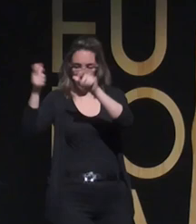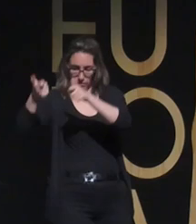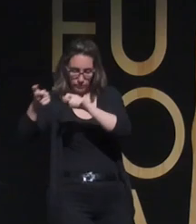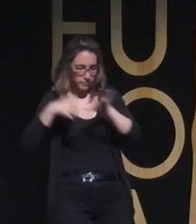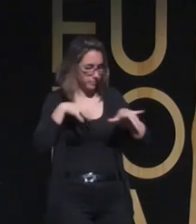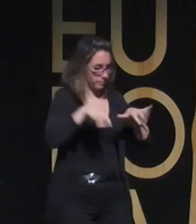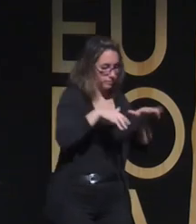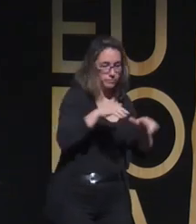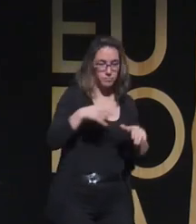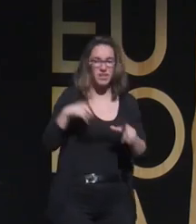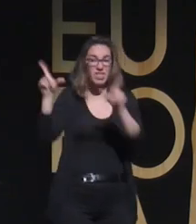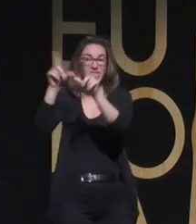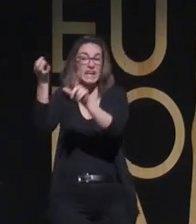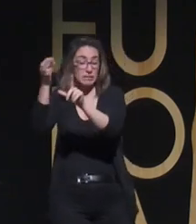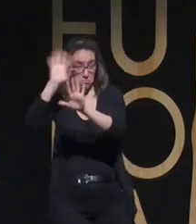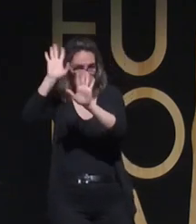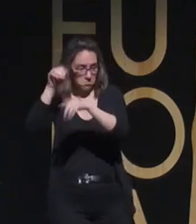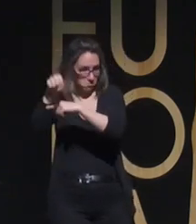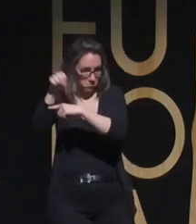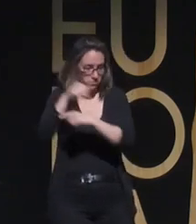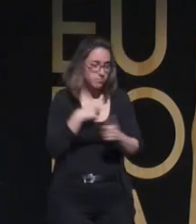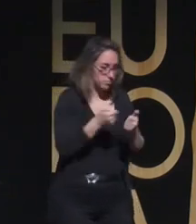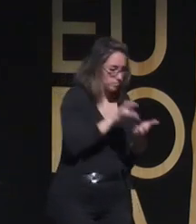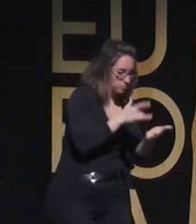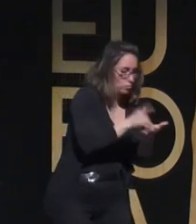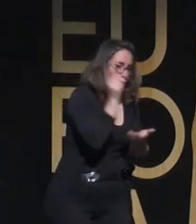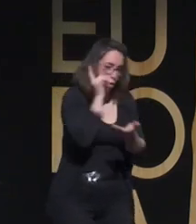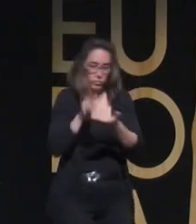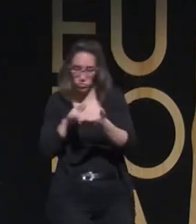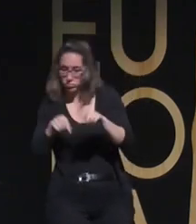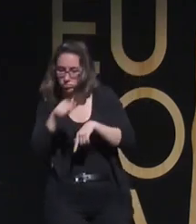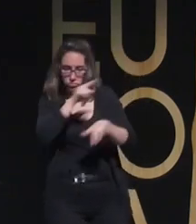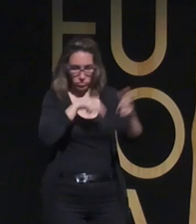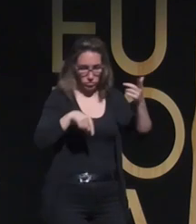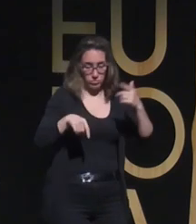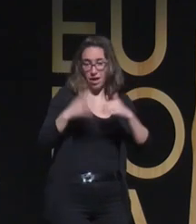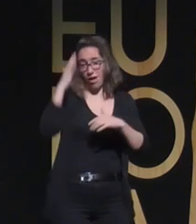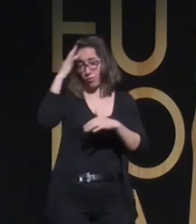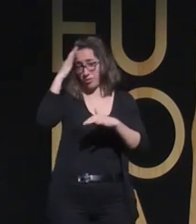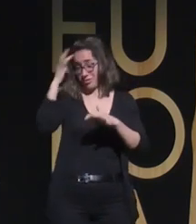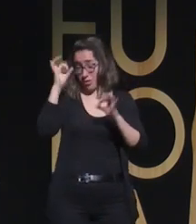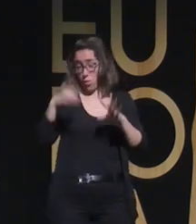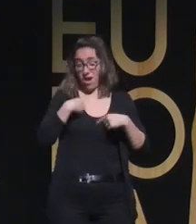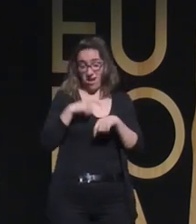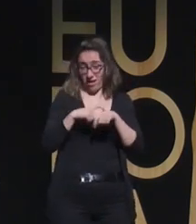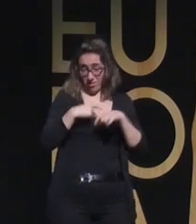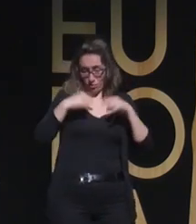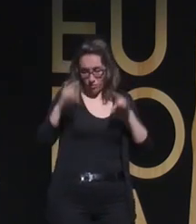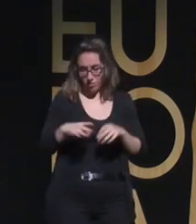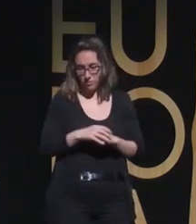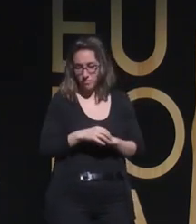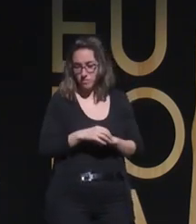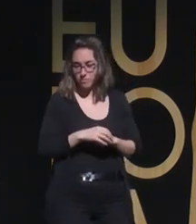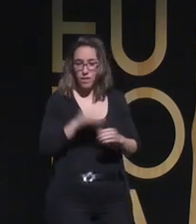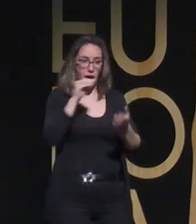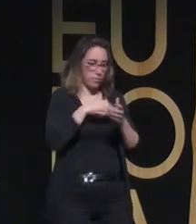estoy viendo, pero la tele está puesta. Tengo el iPad, estoy jugando con el móvil, a Clash Royale, a estos vicios adolescentes que yo todavía tengo. Y a la vez estoy con el